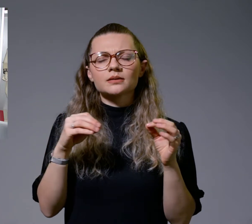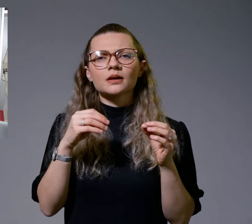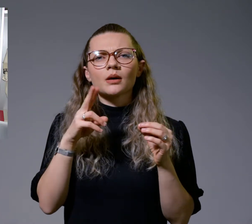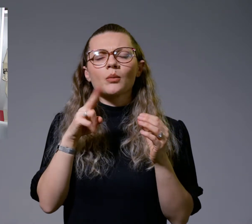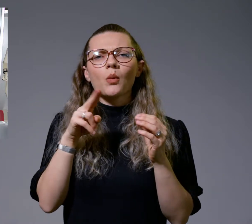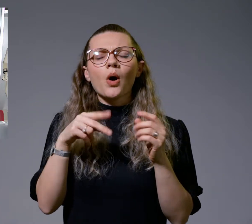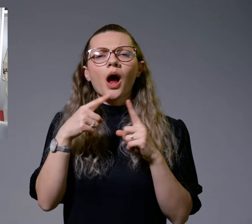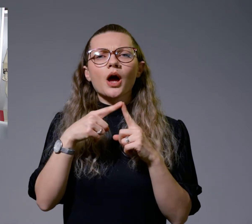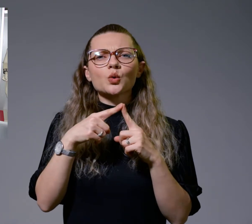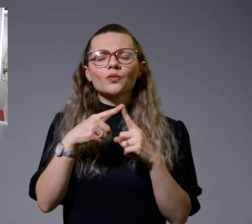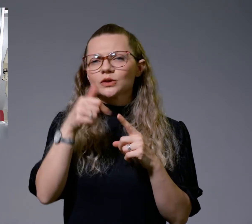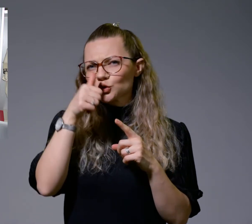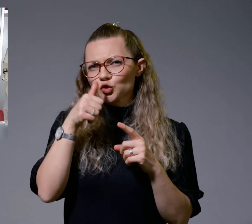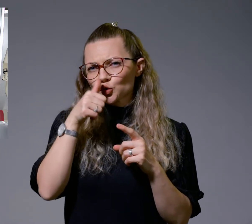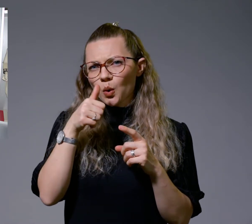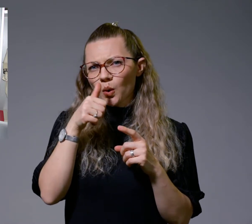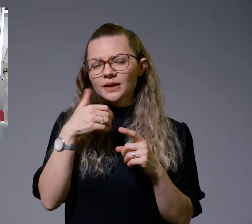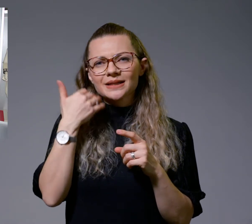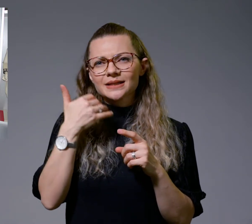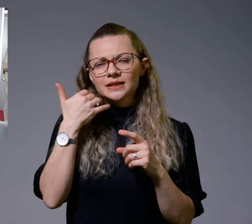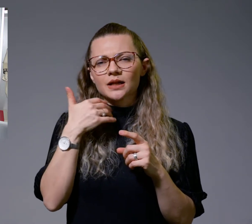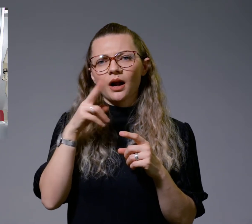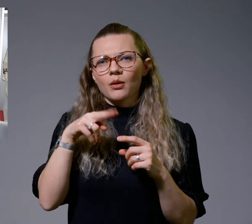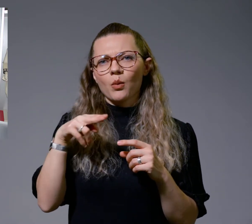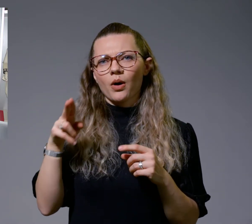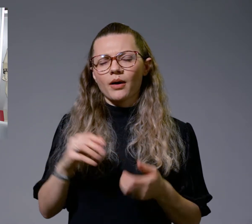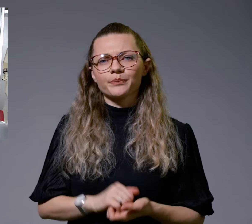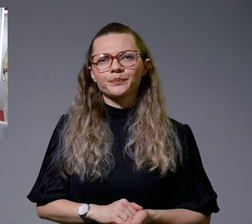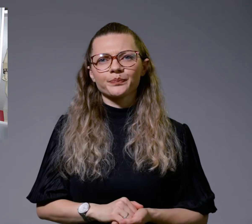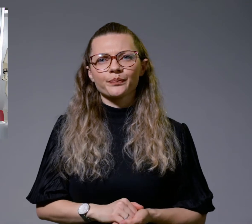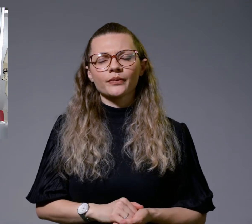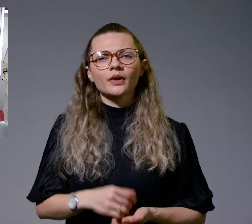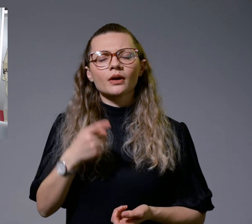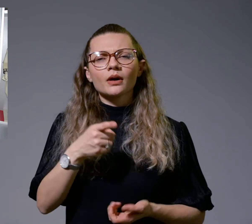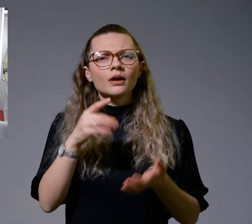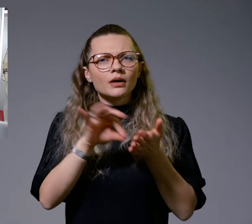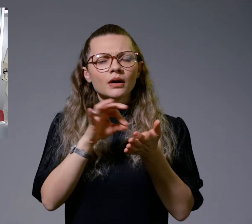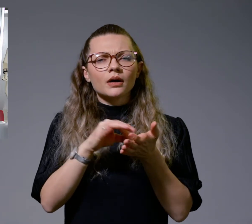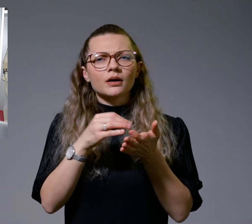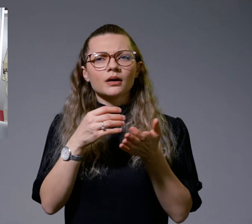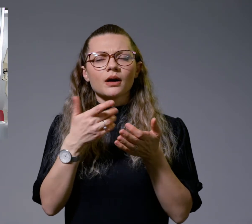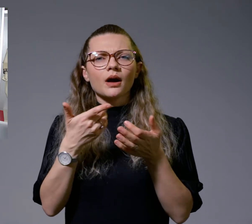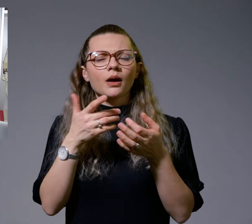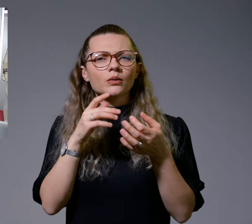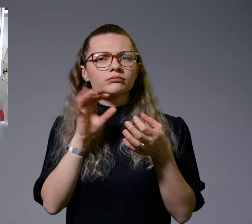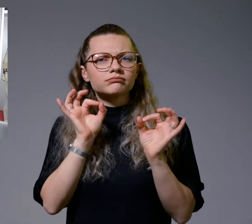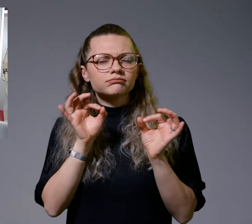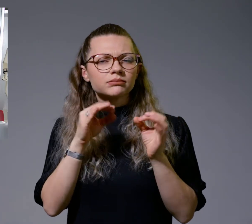ѓувезна, жолта и црна боја. Везбените техники, како и декоративните